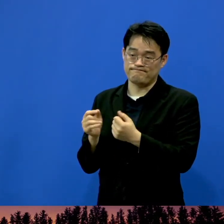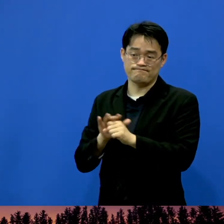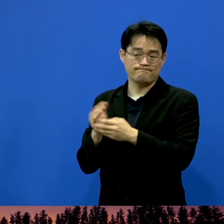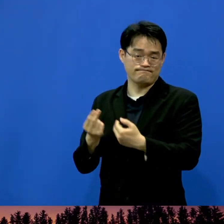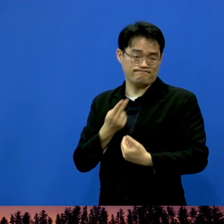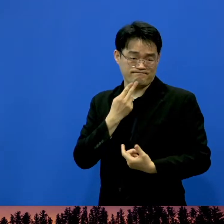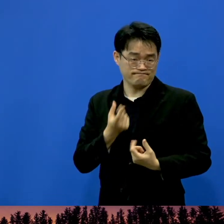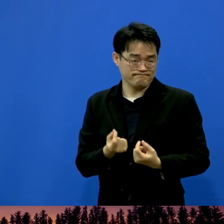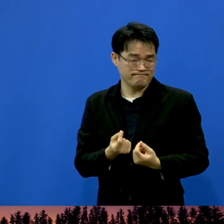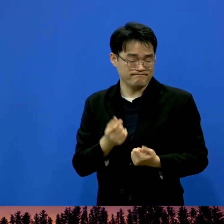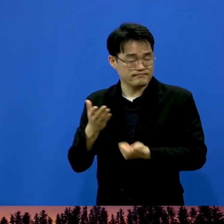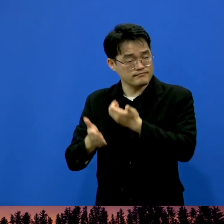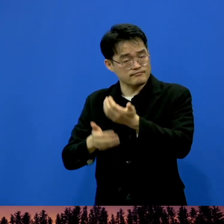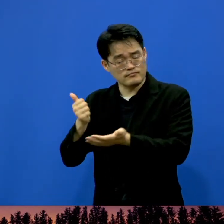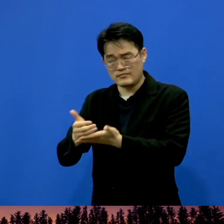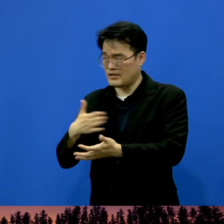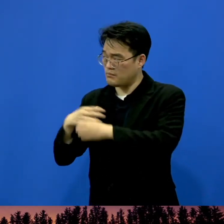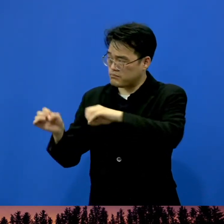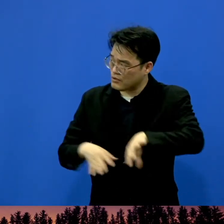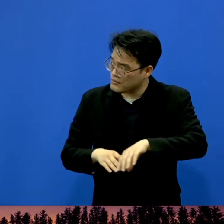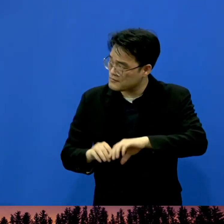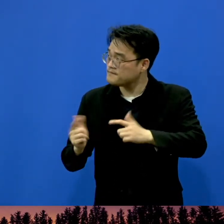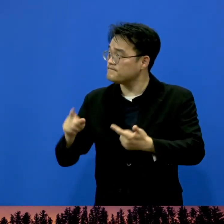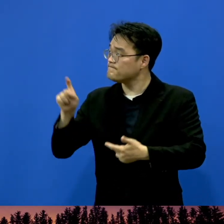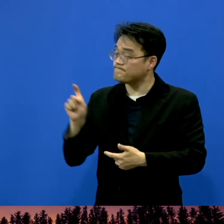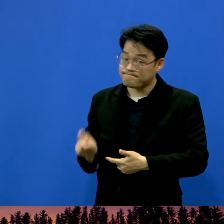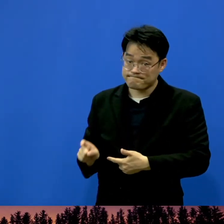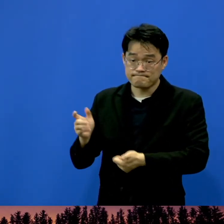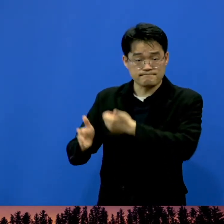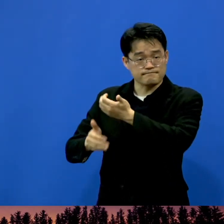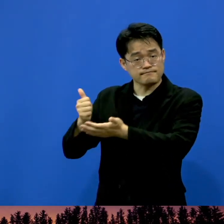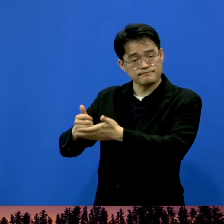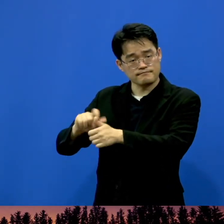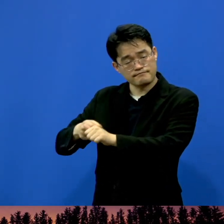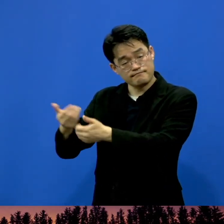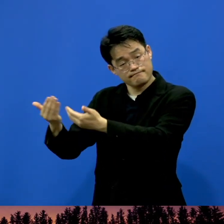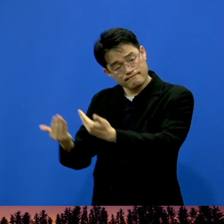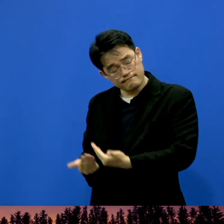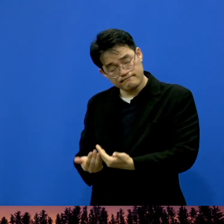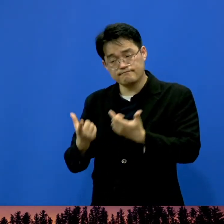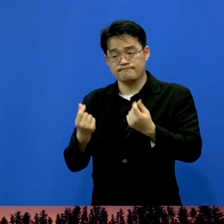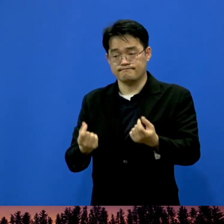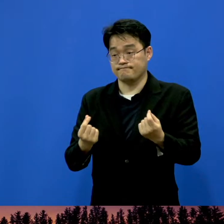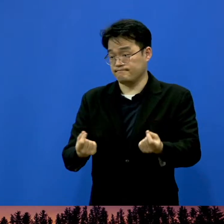하나님이 나를 버리신 것은 아닌가? 하나님이 나를 징계하시는 것은 아닌가?